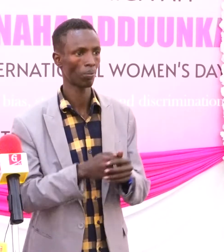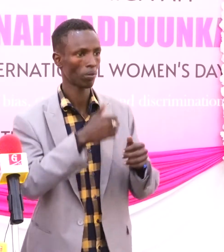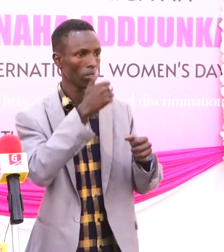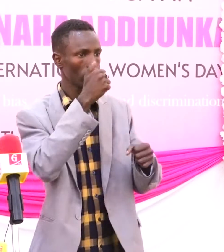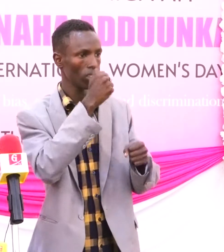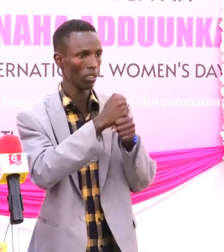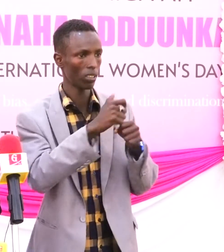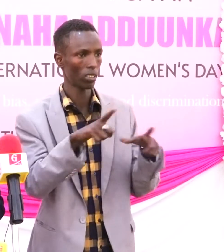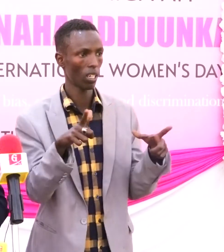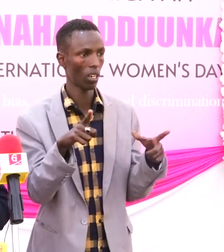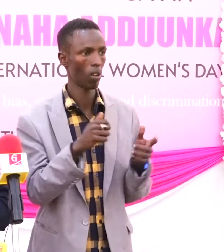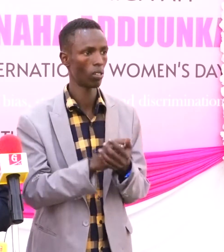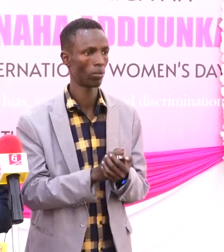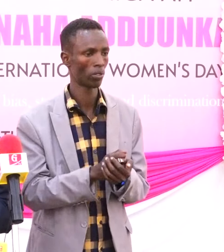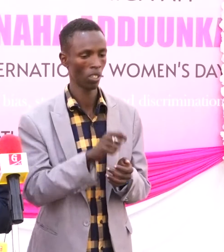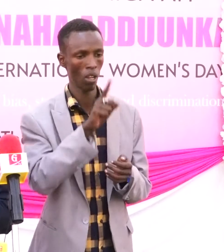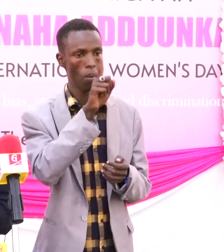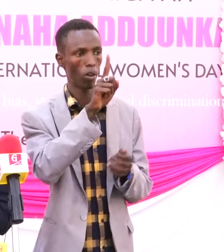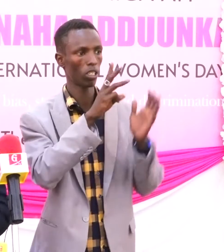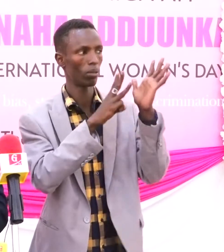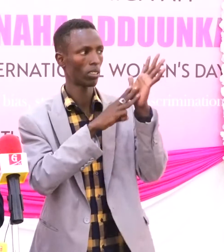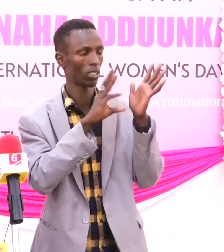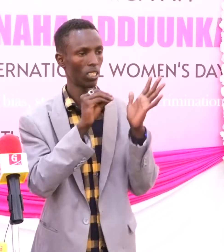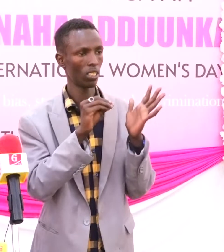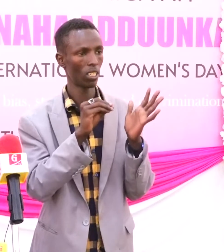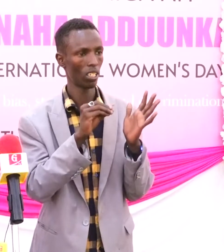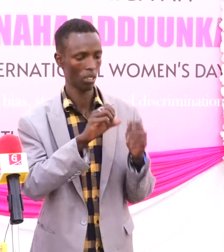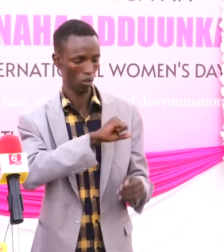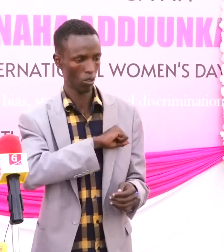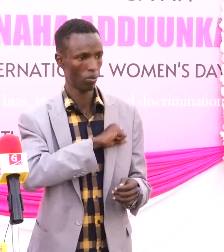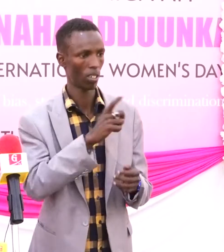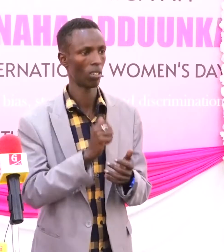شقالها ومرك الله تجنا بقول كي بس ديتن وادمر شقالها س